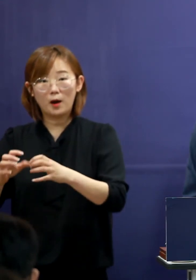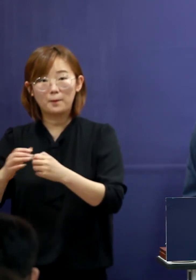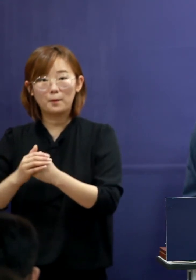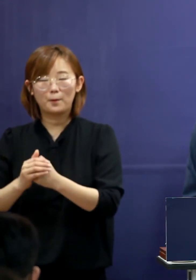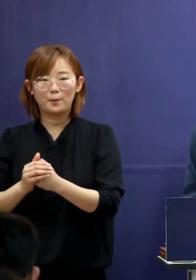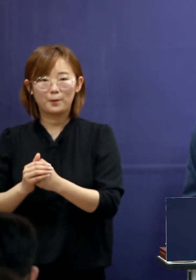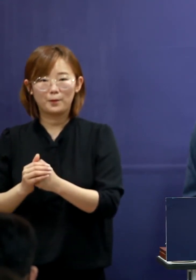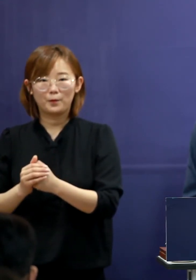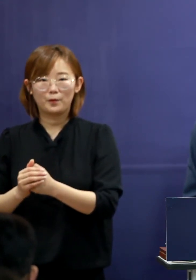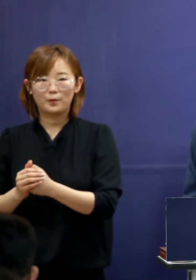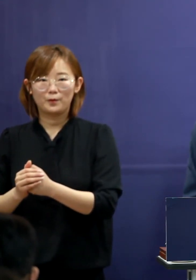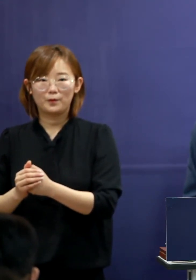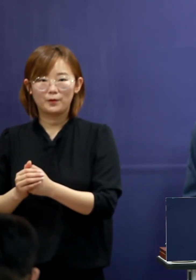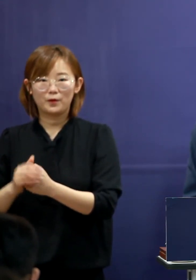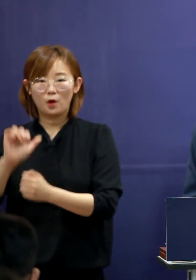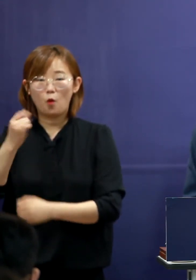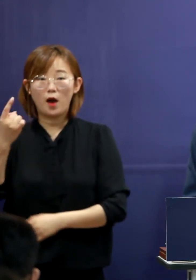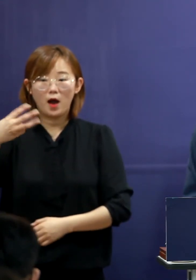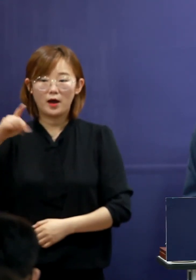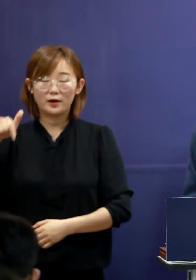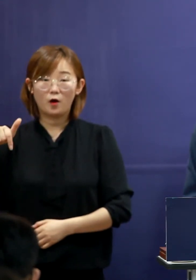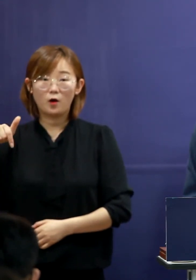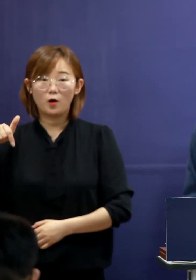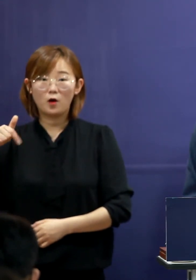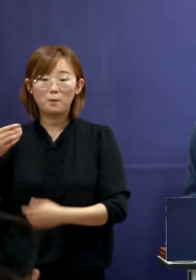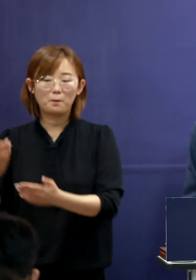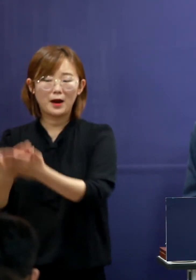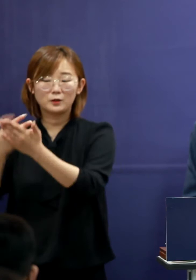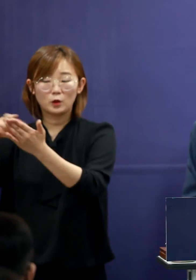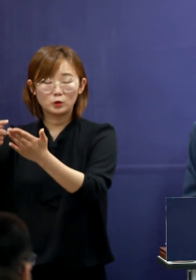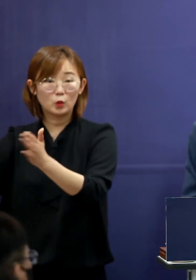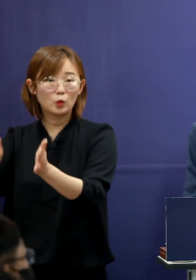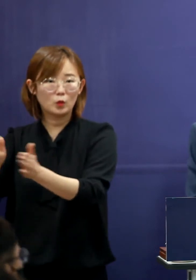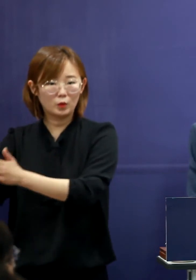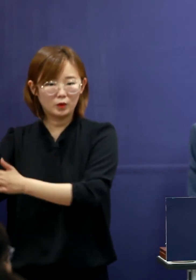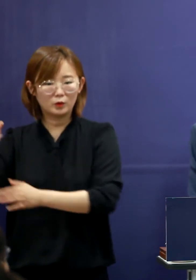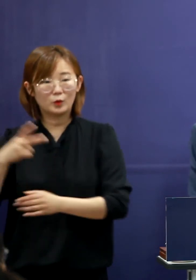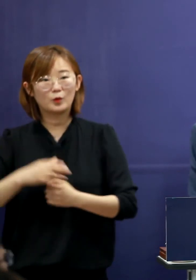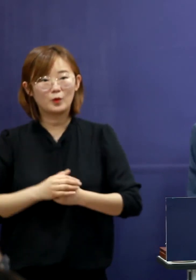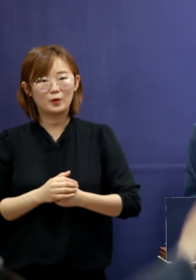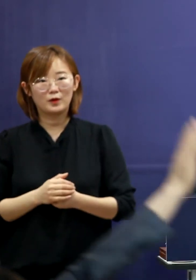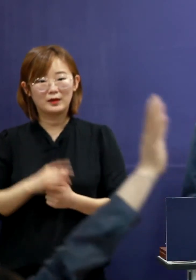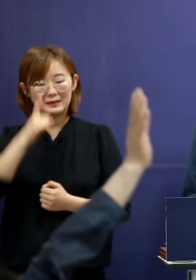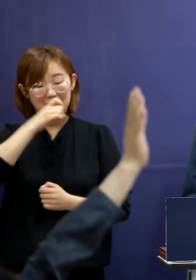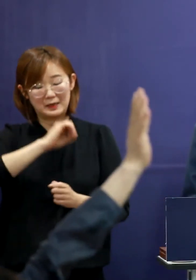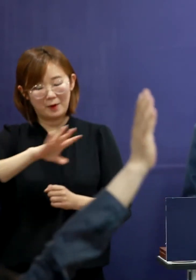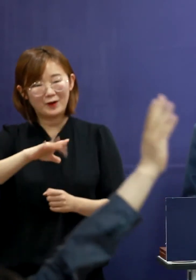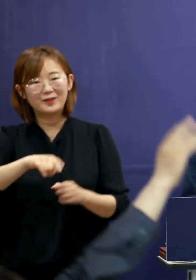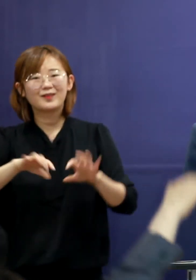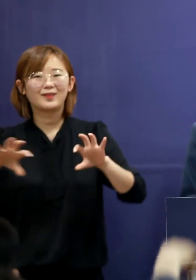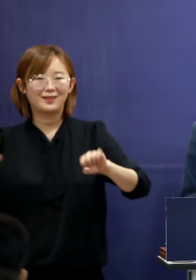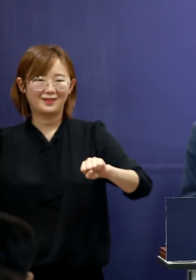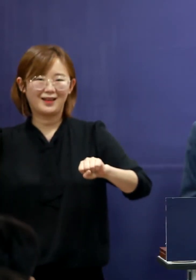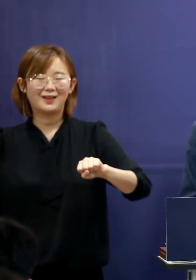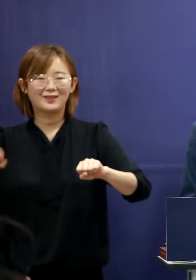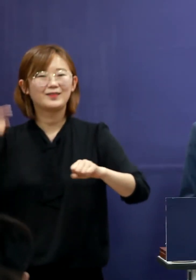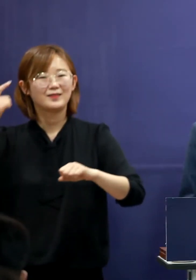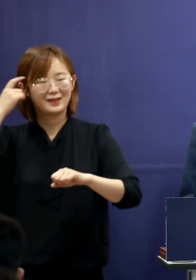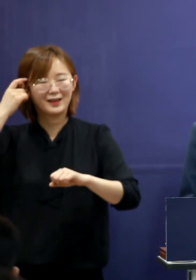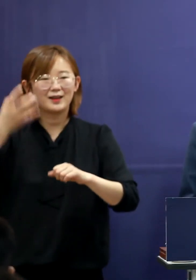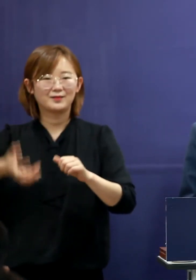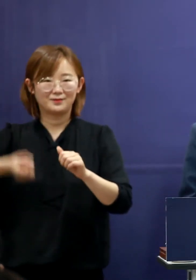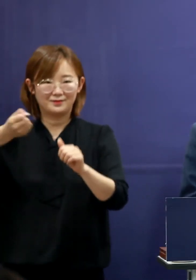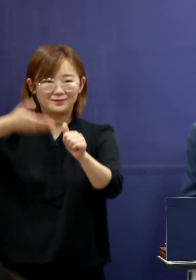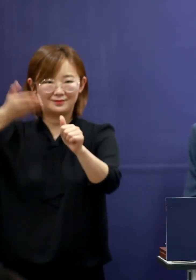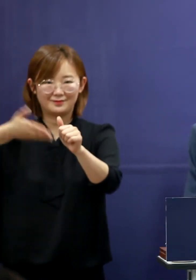친환경 자원센터는 별개로 이렇게 봐주셔야 될 것 같다는 말씀 드리겠습니다. 네, 다음 질문 받도록 하겠습니다. 김 기자님.